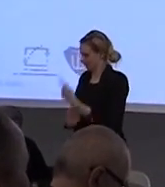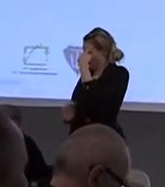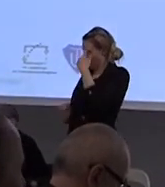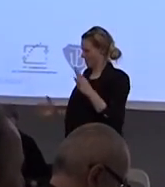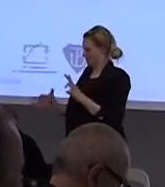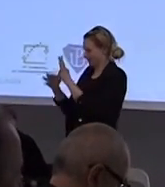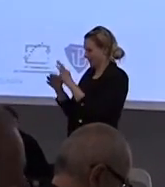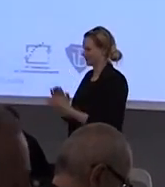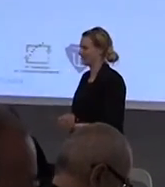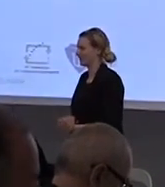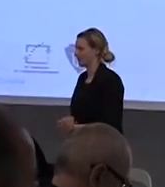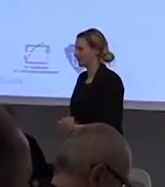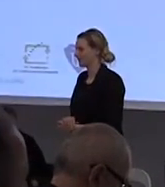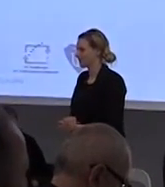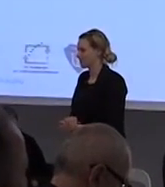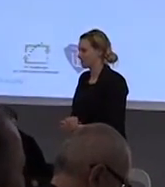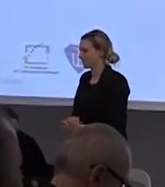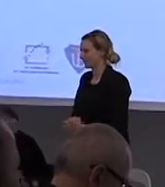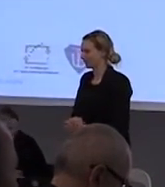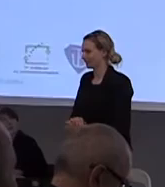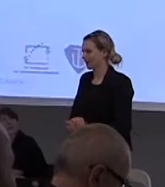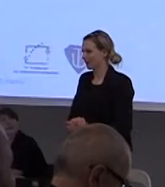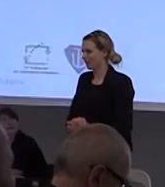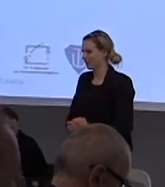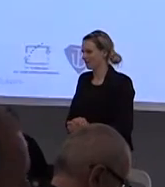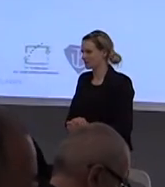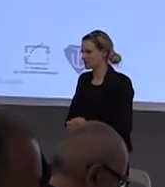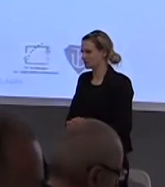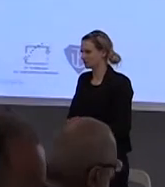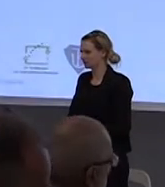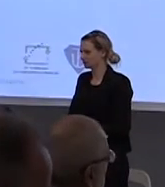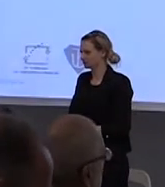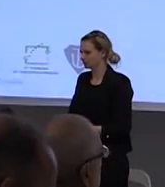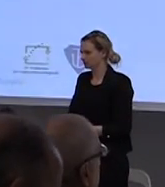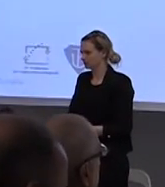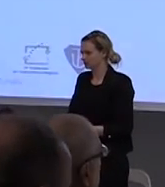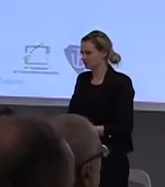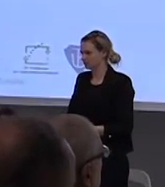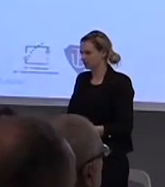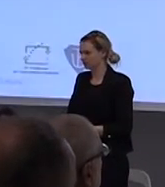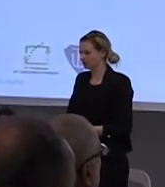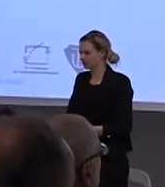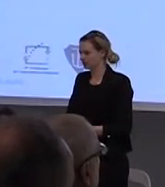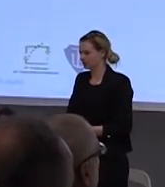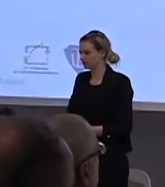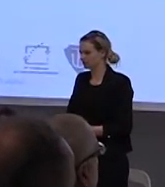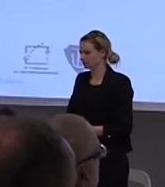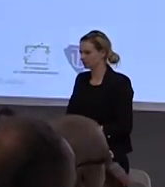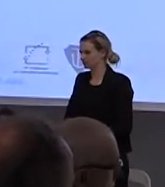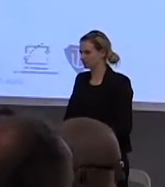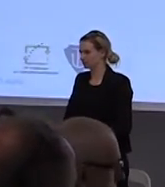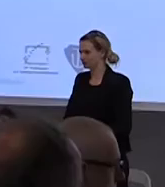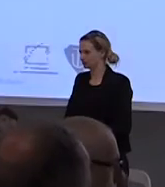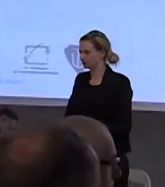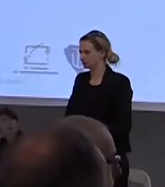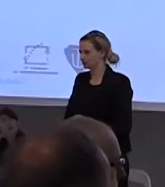kaleidoscope and we imagine that we turn it a little bit, we still see the same colored particles. But they form